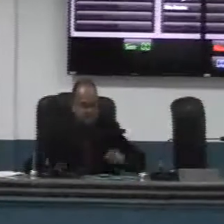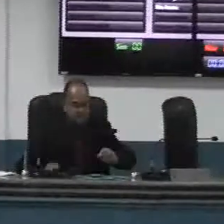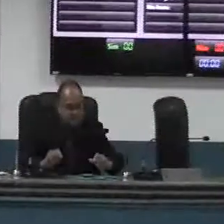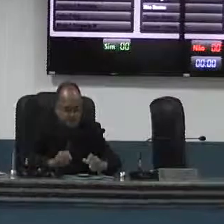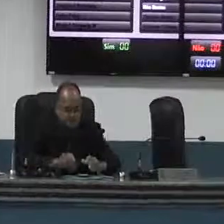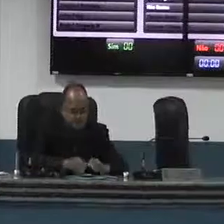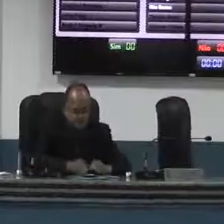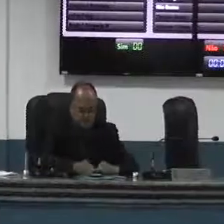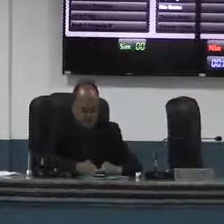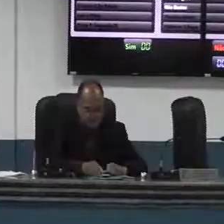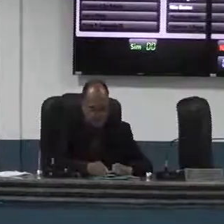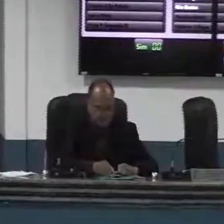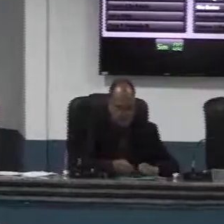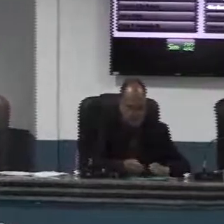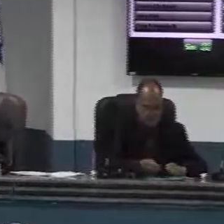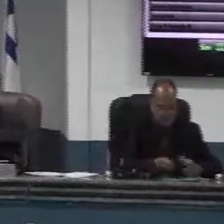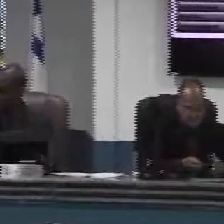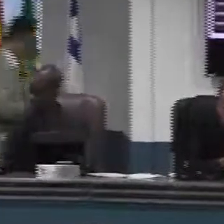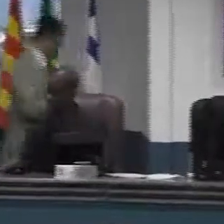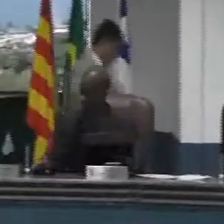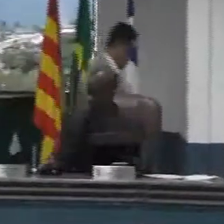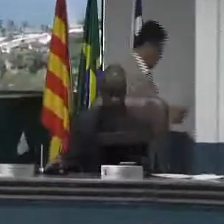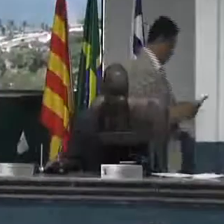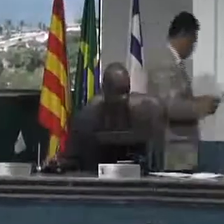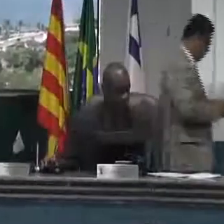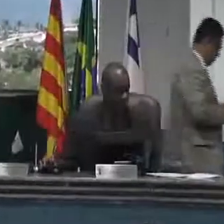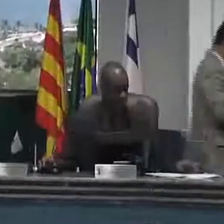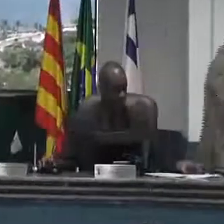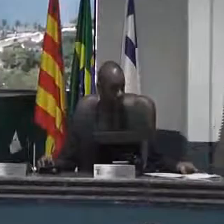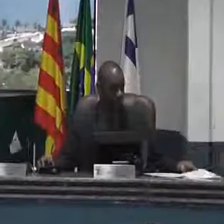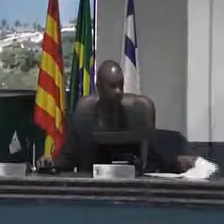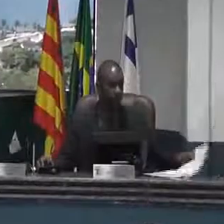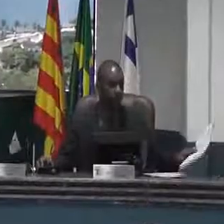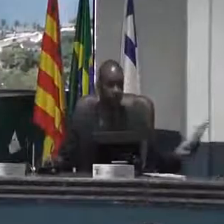Solicito o primeiro secretário que faça a leitura do expediente.